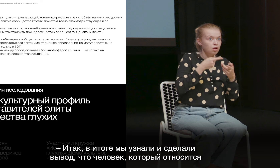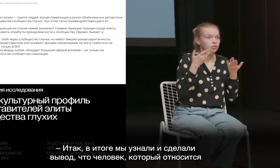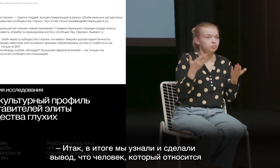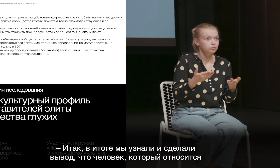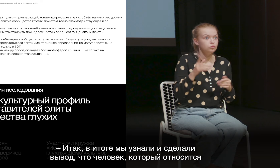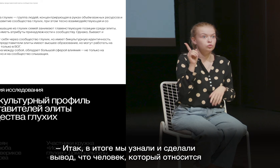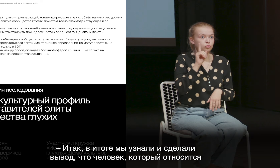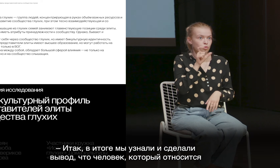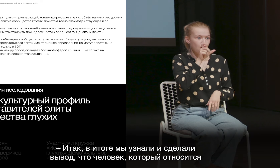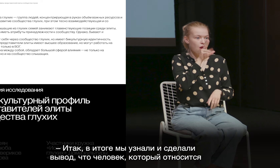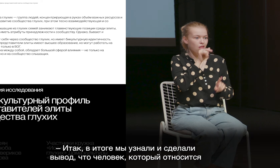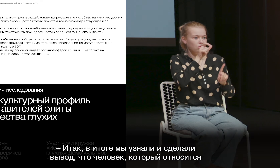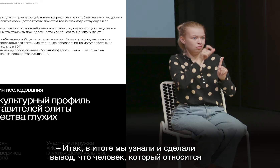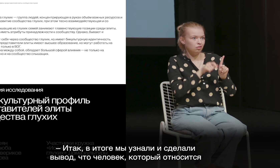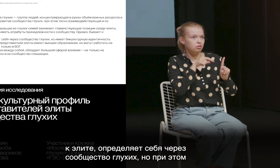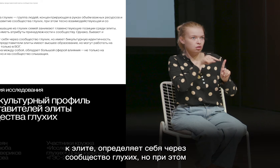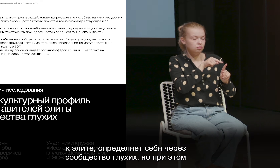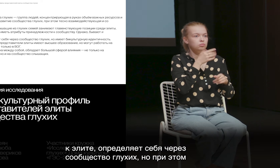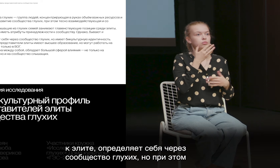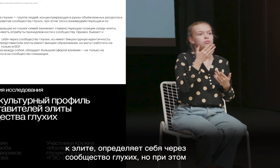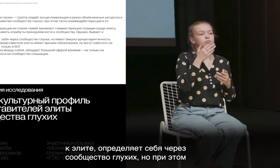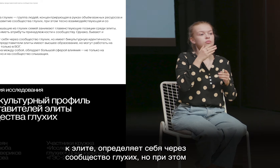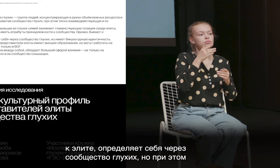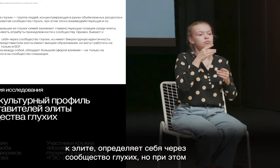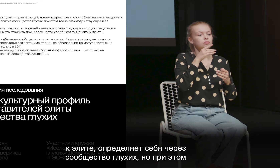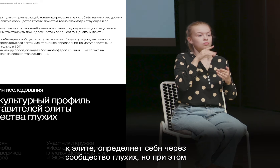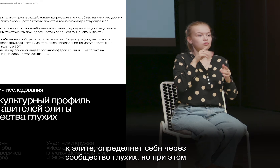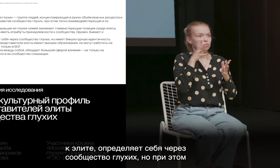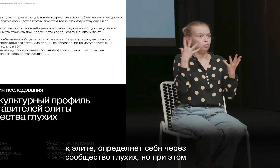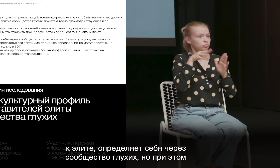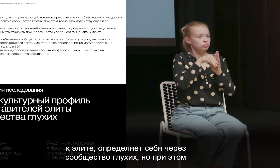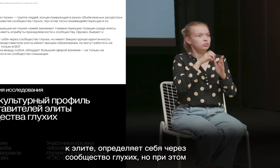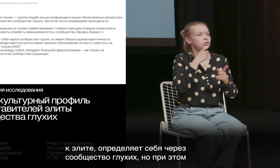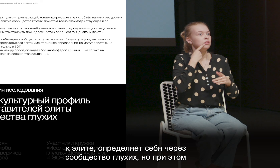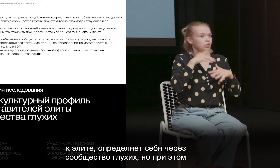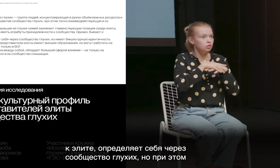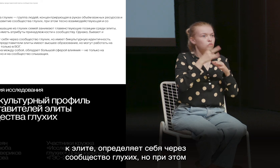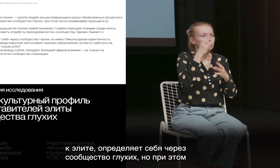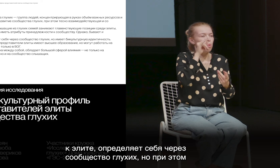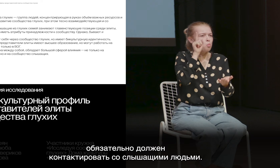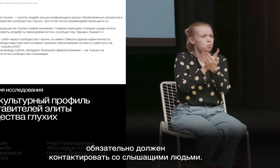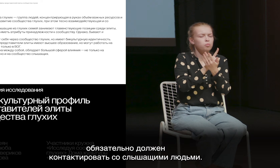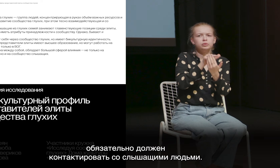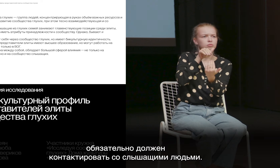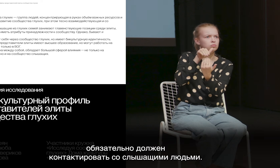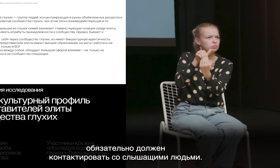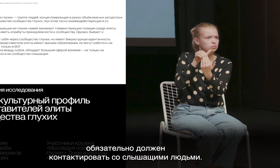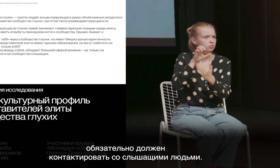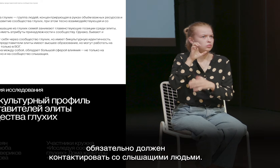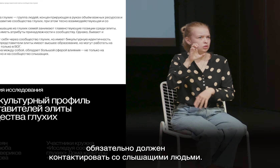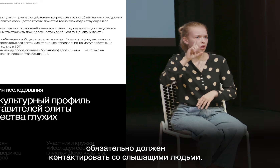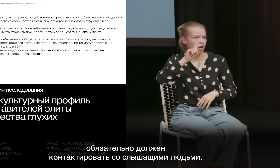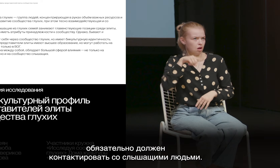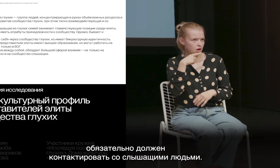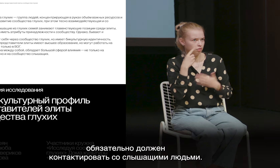мы узнали и сделали вывод, что член элиты, человек, который относится к элите, обязательно должен